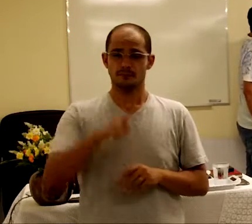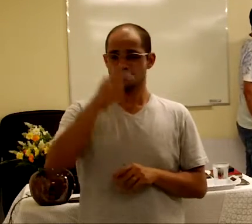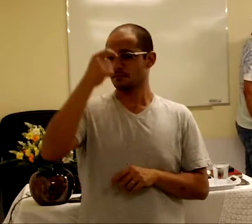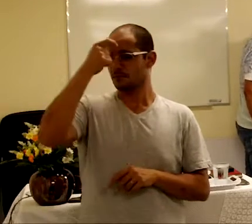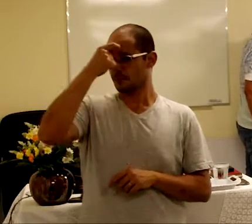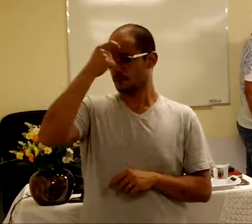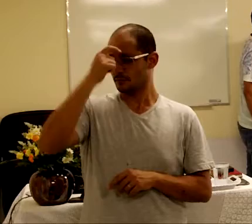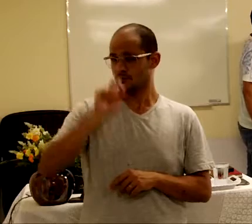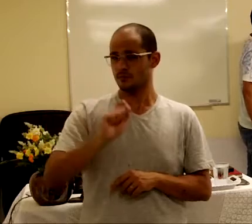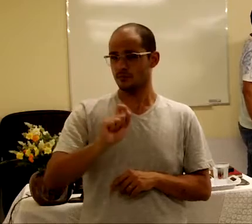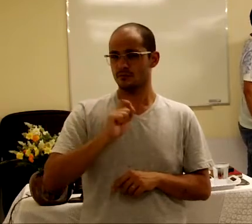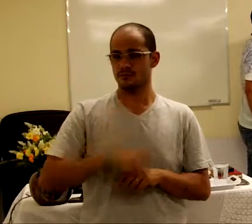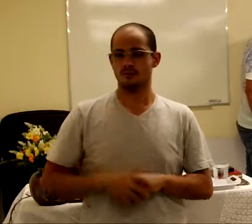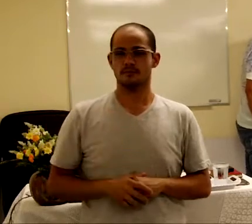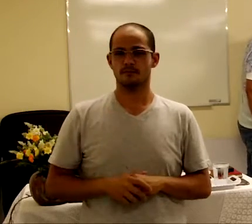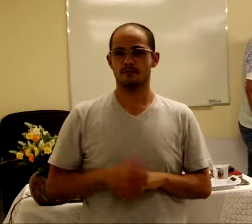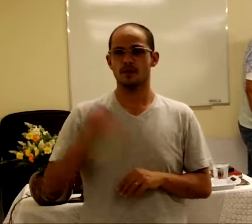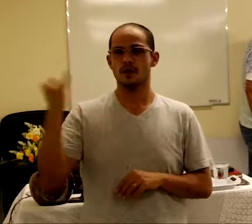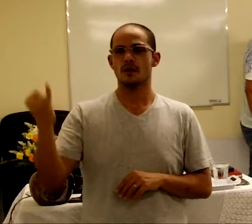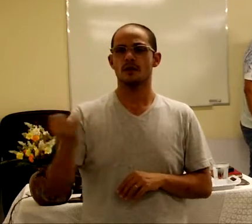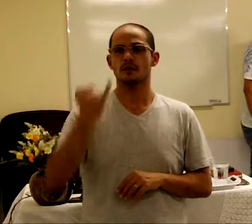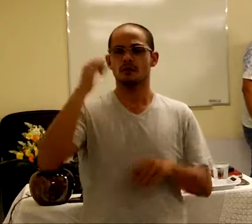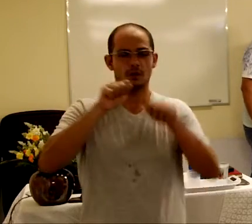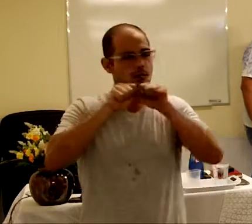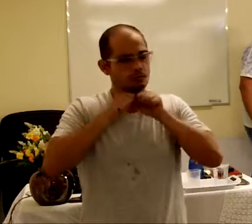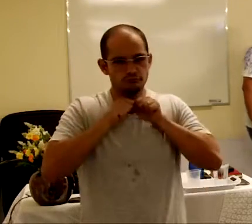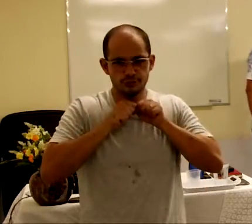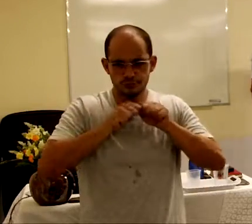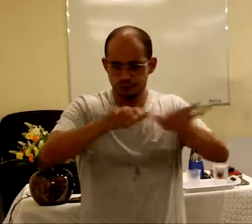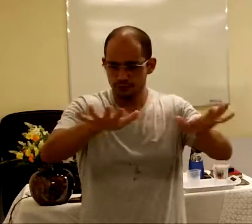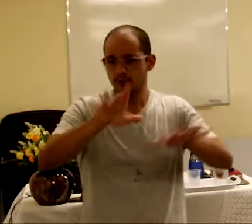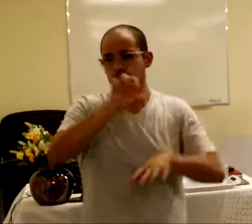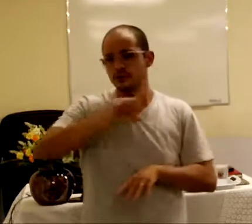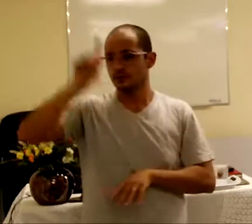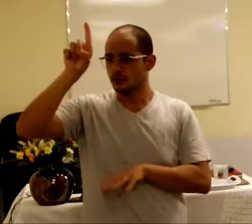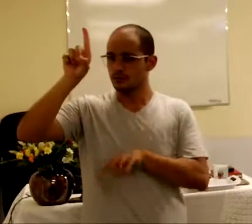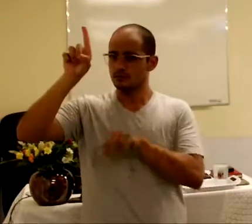que é importante plantar a ideia de que Deus é justo e bom.